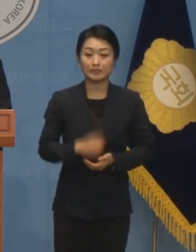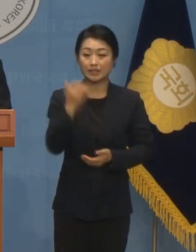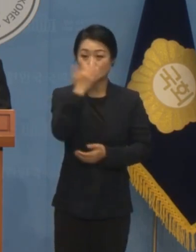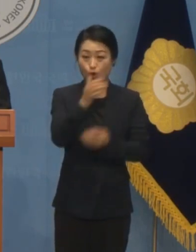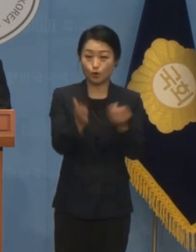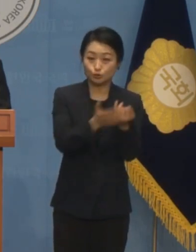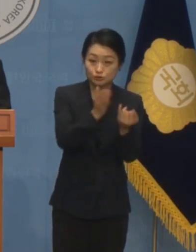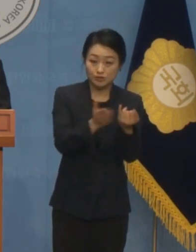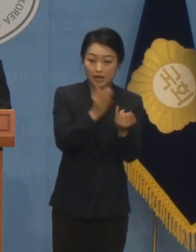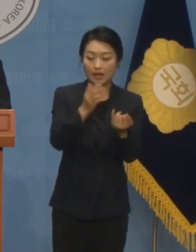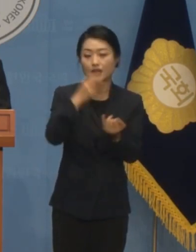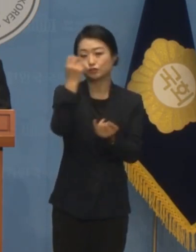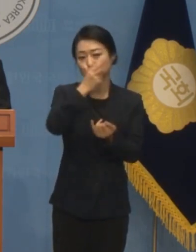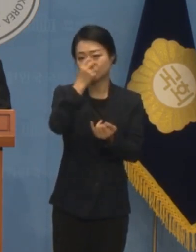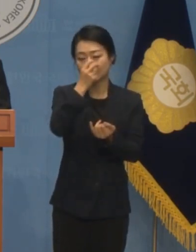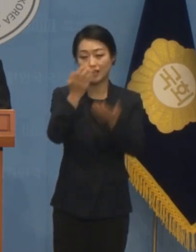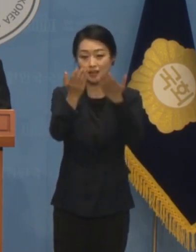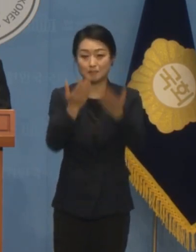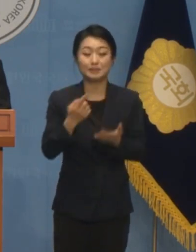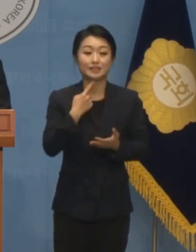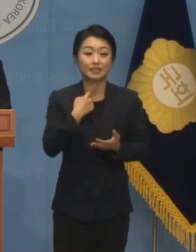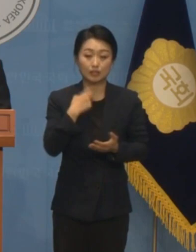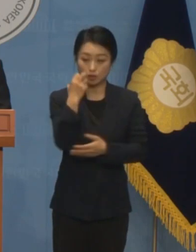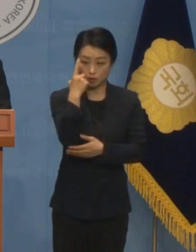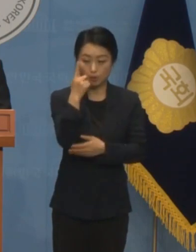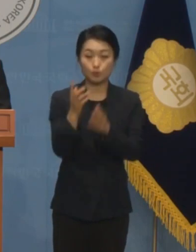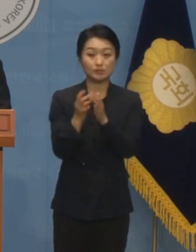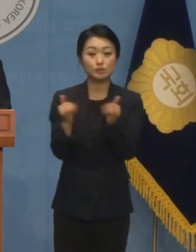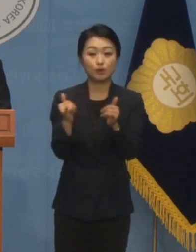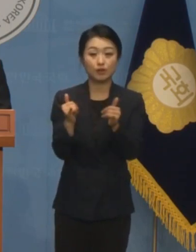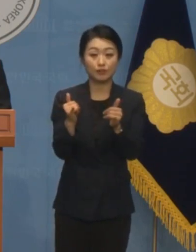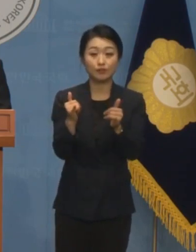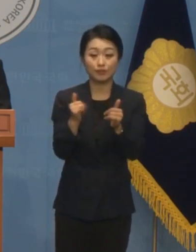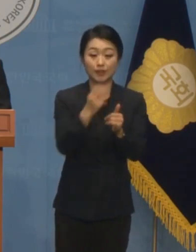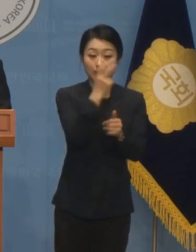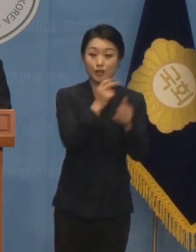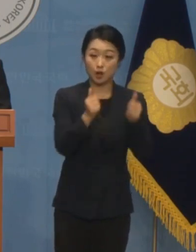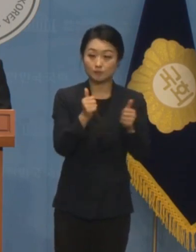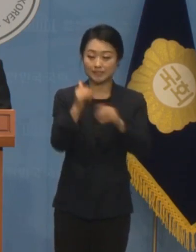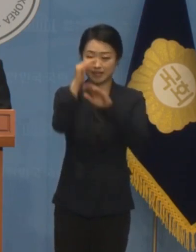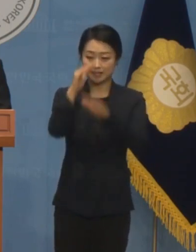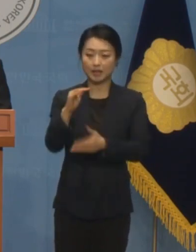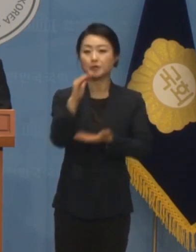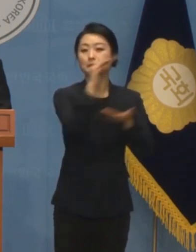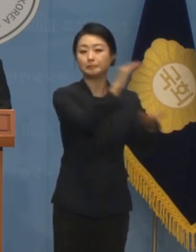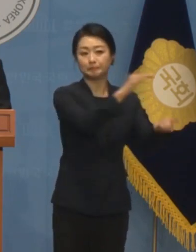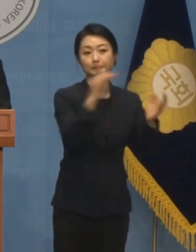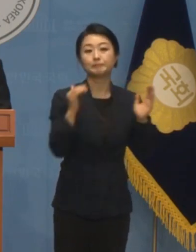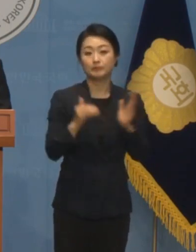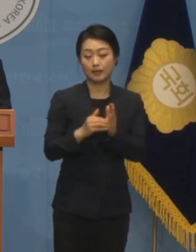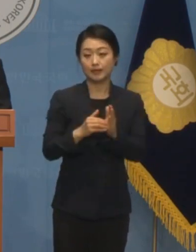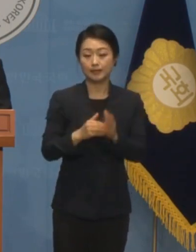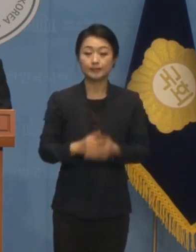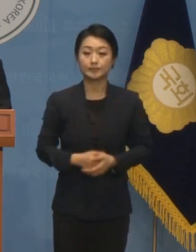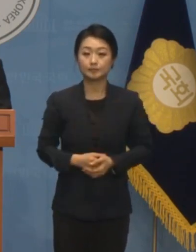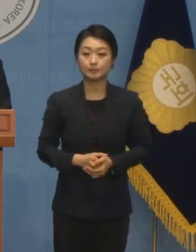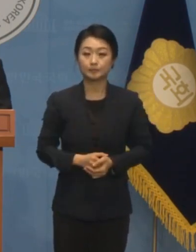성추행 혐의로 경찰 수사를 받던 대통령 경호처 직원이 결국 검찰에 송치된 것으로 확인되었습니다.